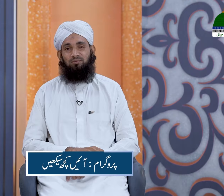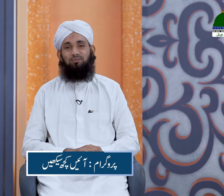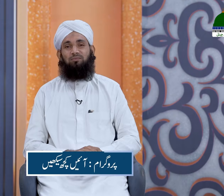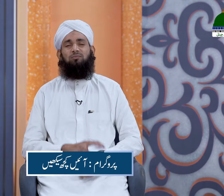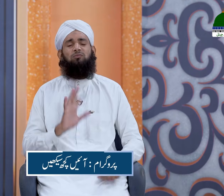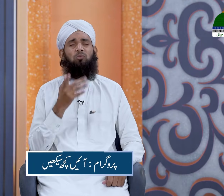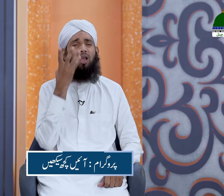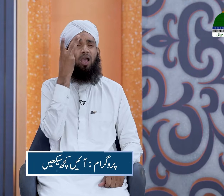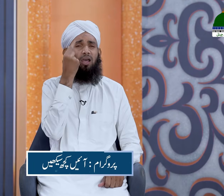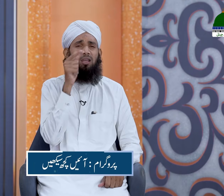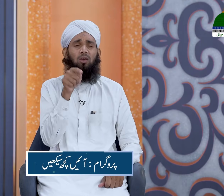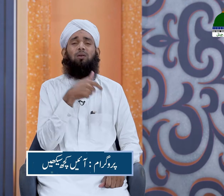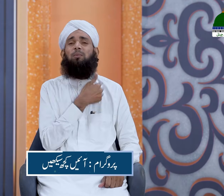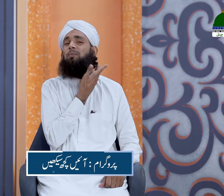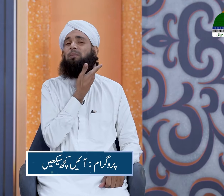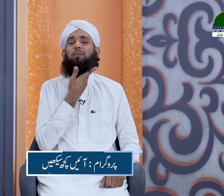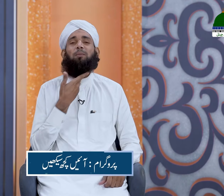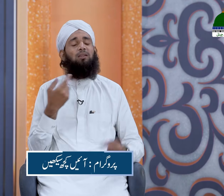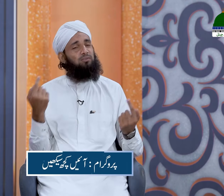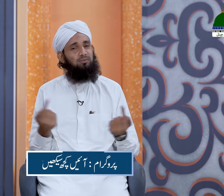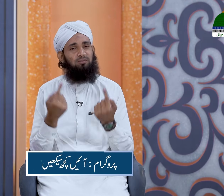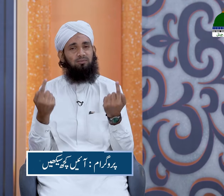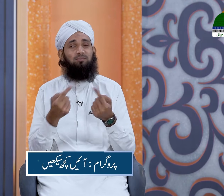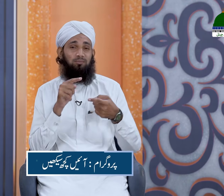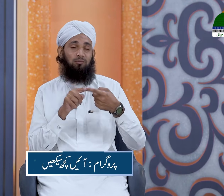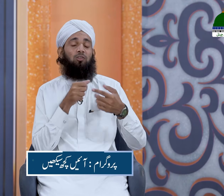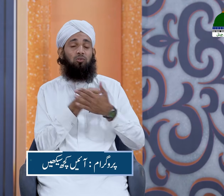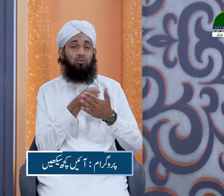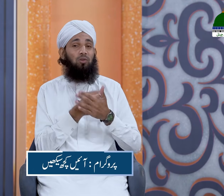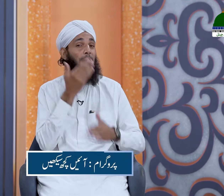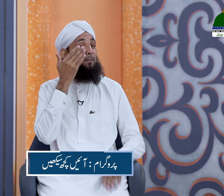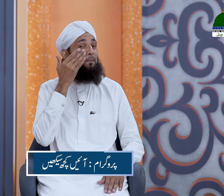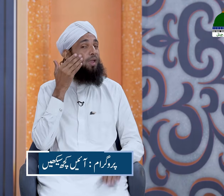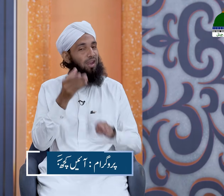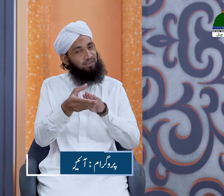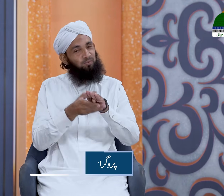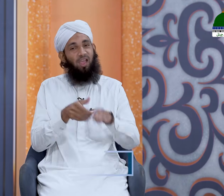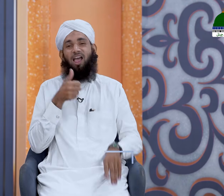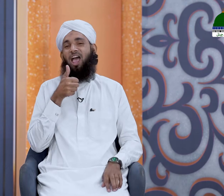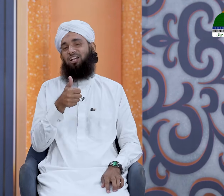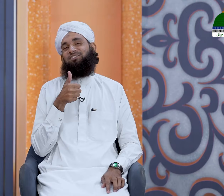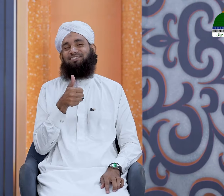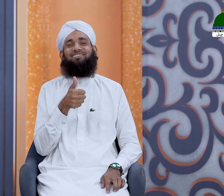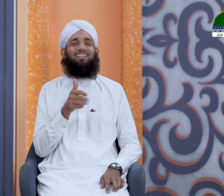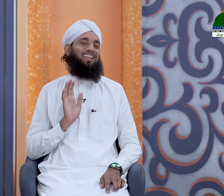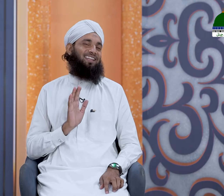بھی رنگ کا جوتا پہننا اگرچہ جائز ہے، لیکن پیلے رنگ کے جوتے پہننا بہتر ہے. کسی بھی کلر کا آپ پہن سکتے ہیں، جائز